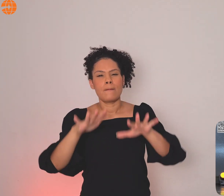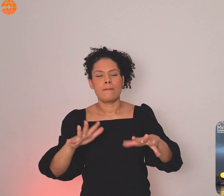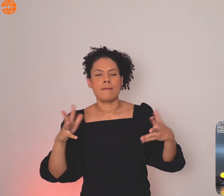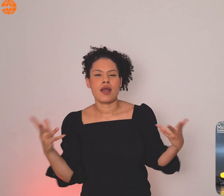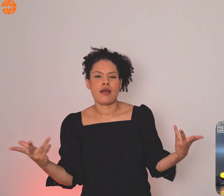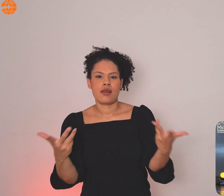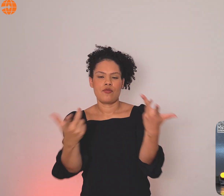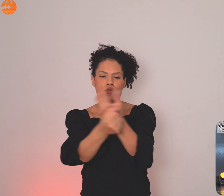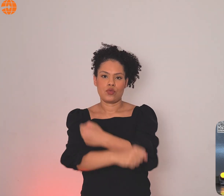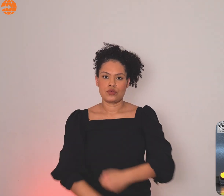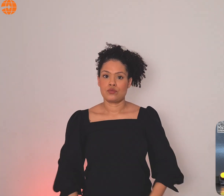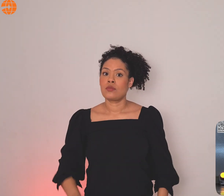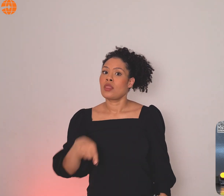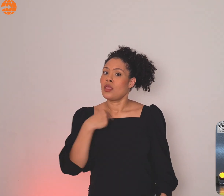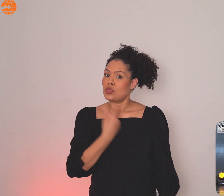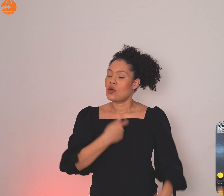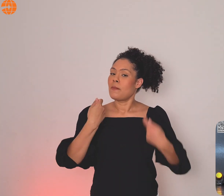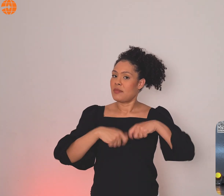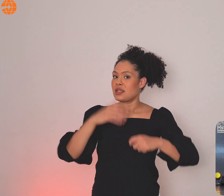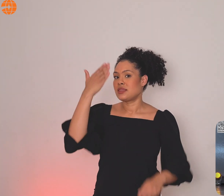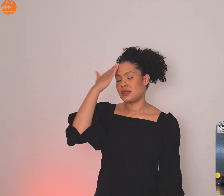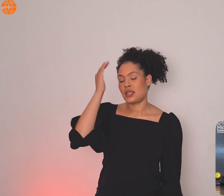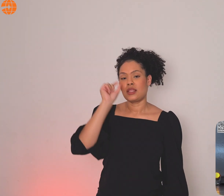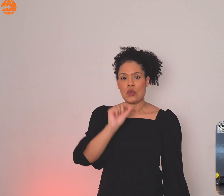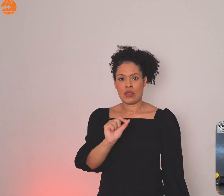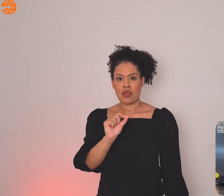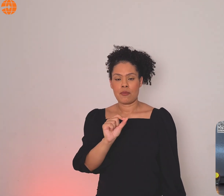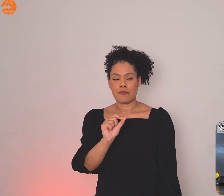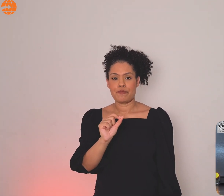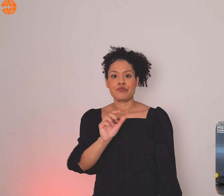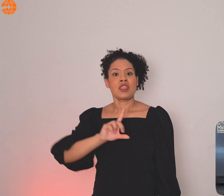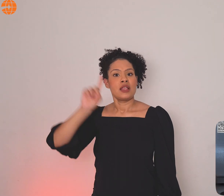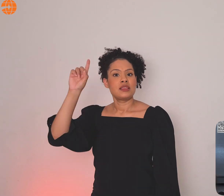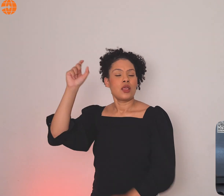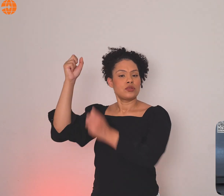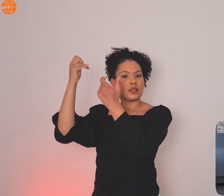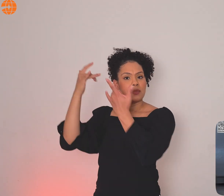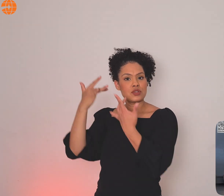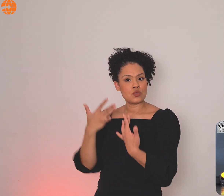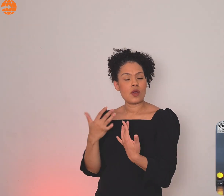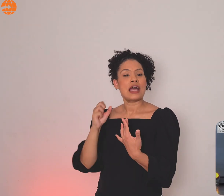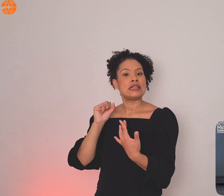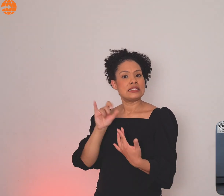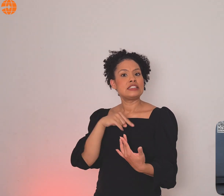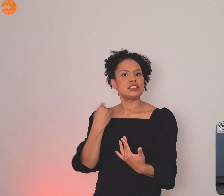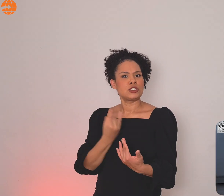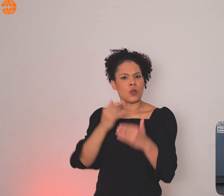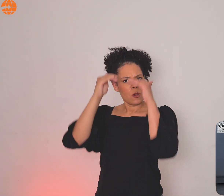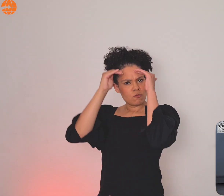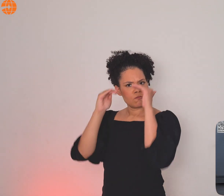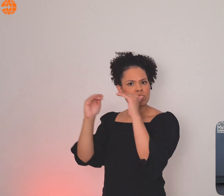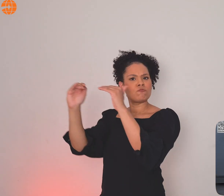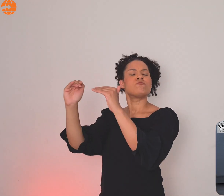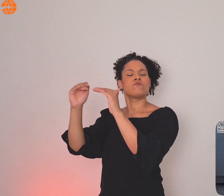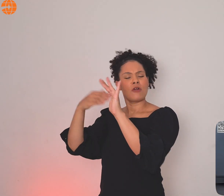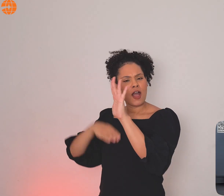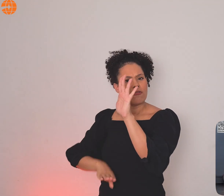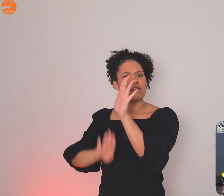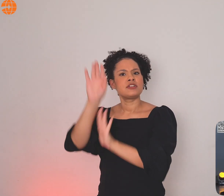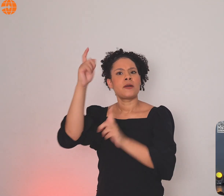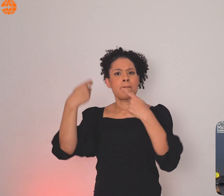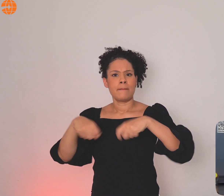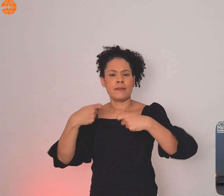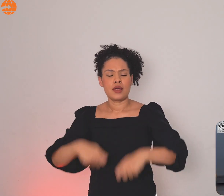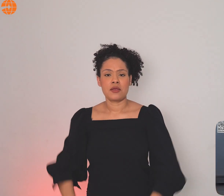avançar. Às vezes você não quer, às vezes você está paralisado, às vezes você vive no mundo das